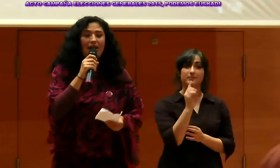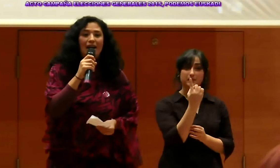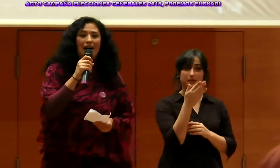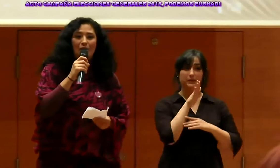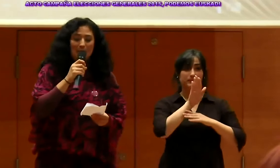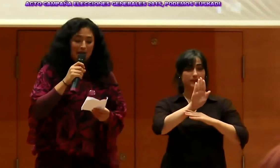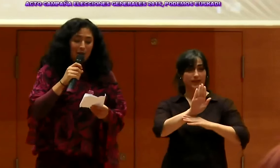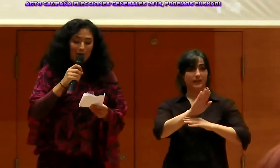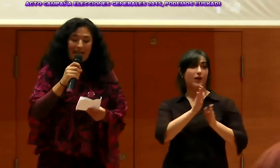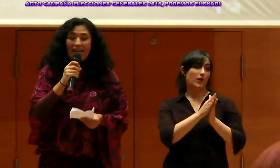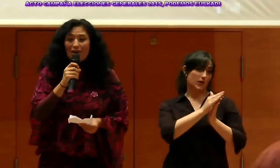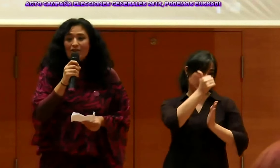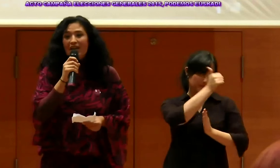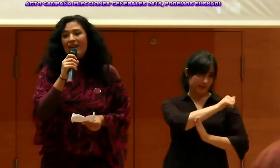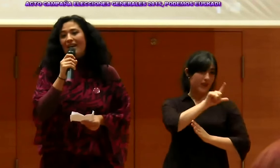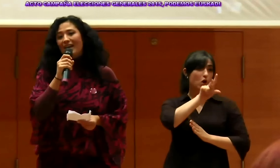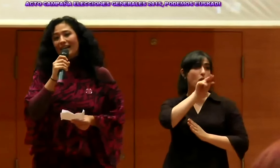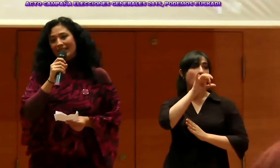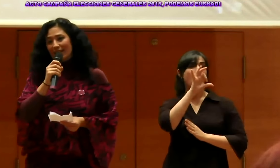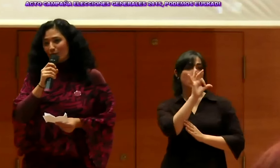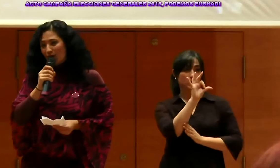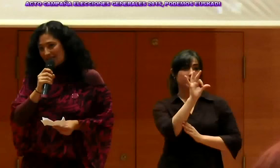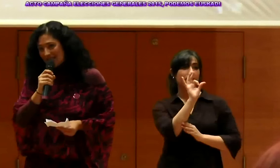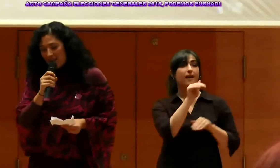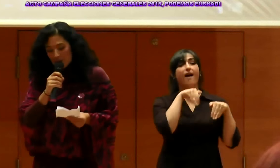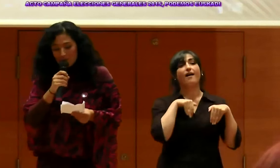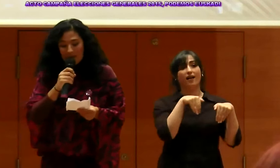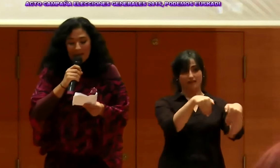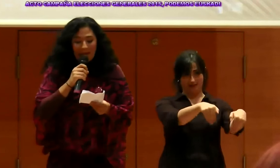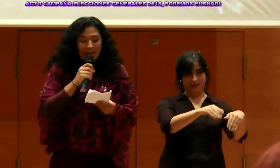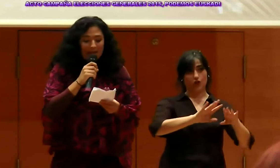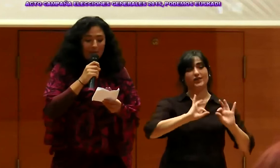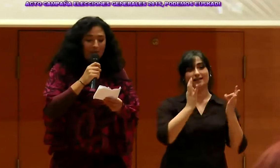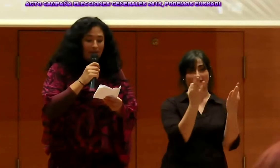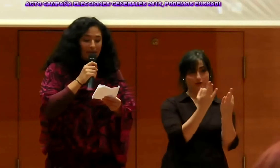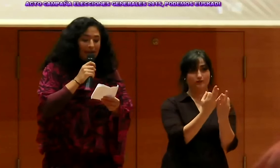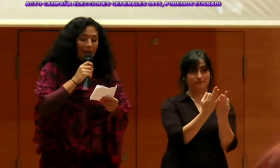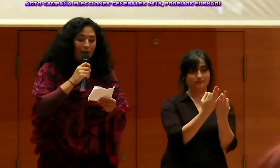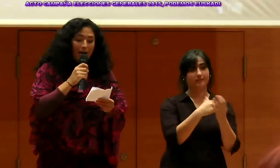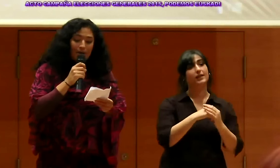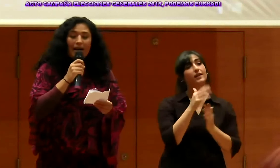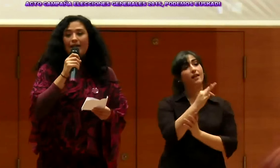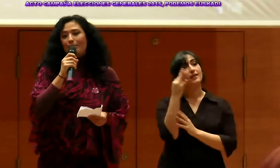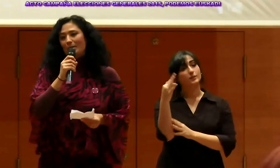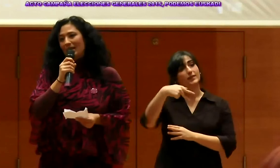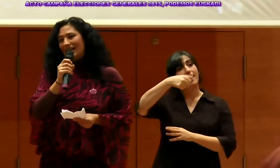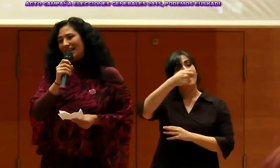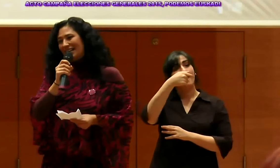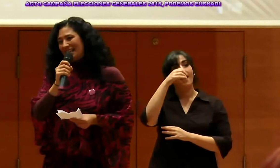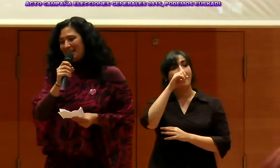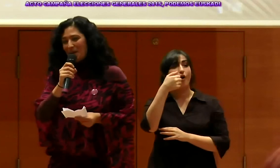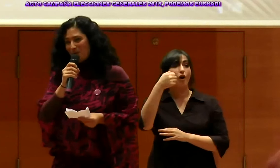tendremos al compañero Luis Alejos, candidato al Senado. Después hablará Nagua Alba,